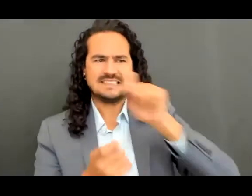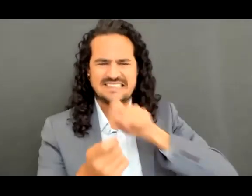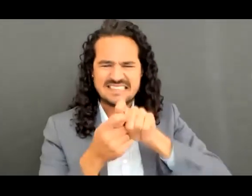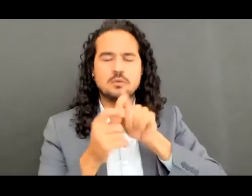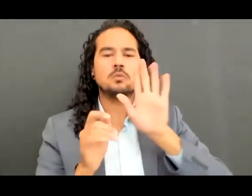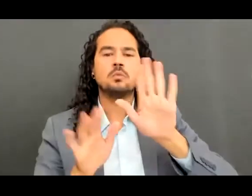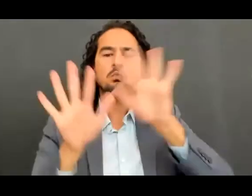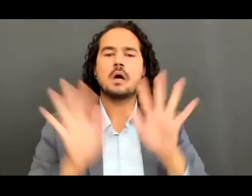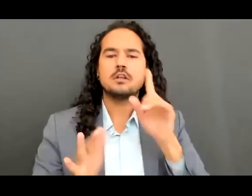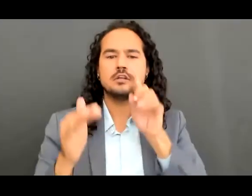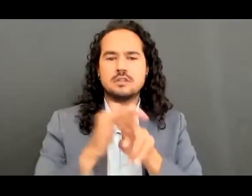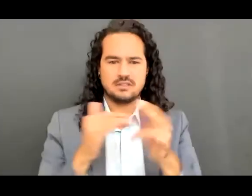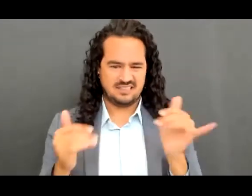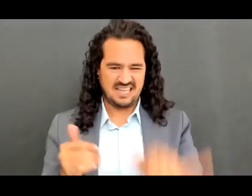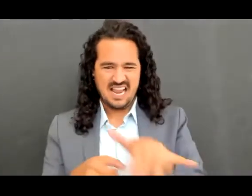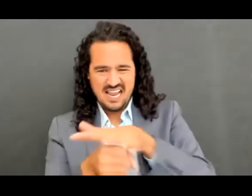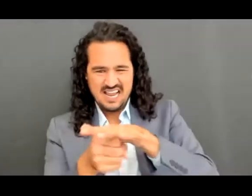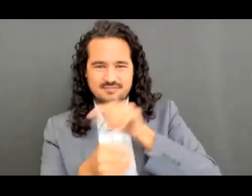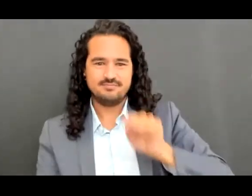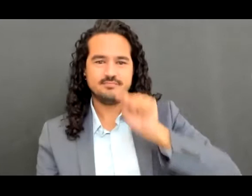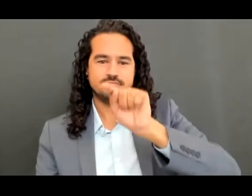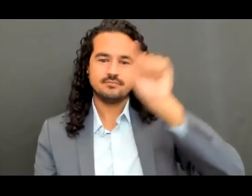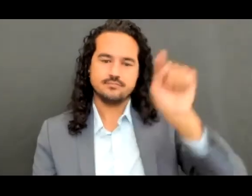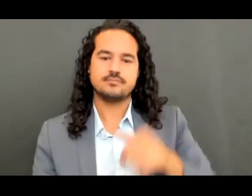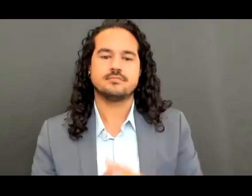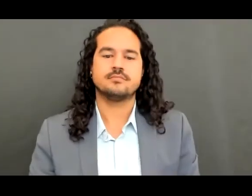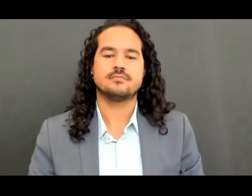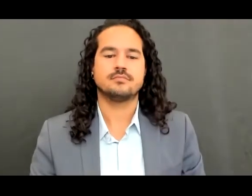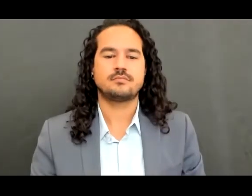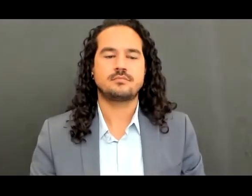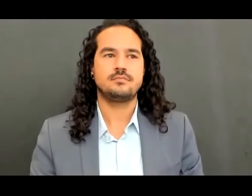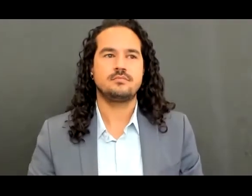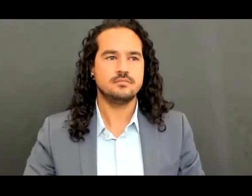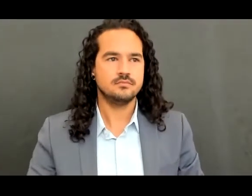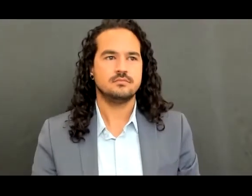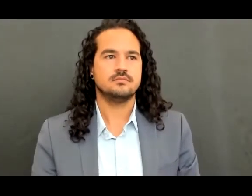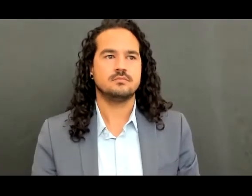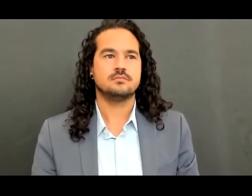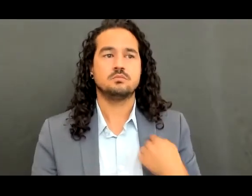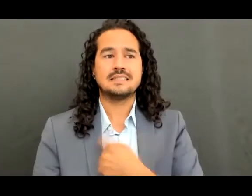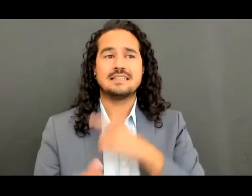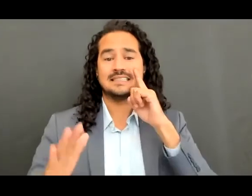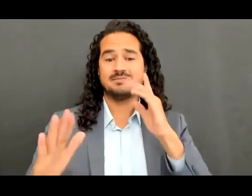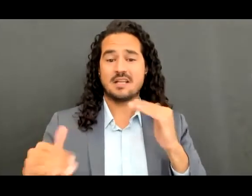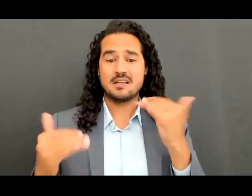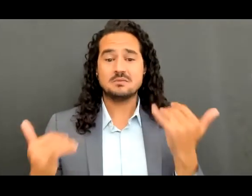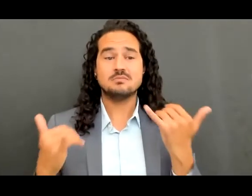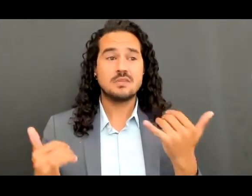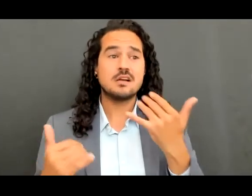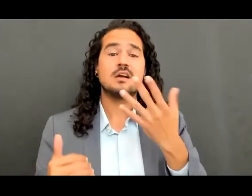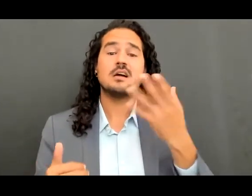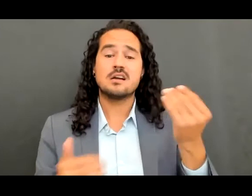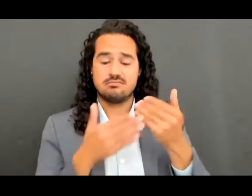esta mañana. Los días que vienen, de hoy hasta el lunes, al parecer se ven los